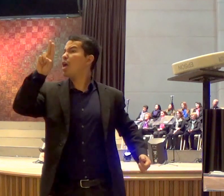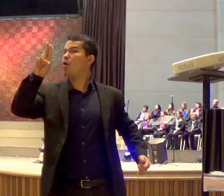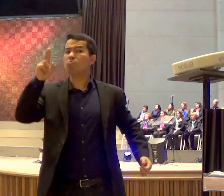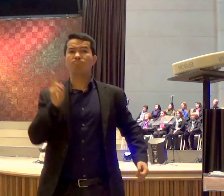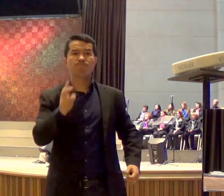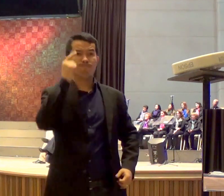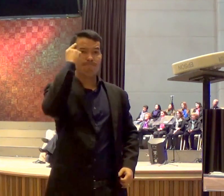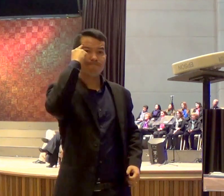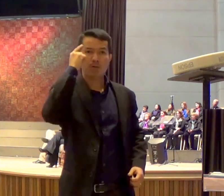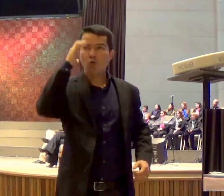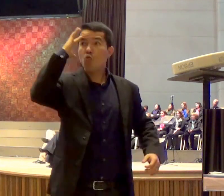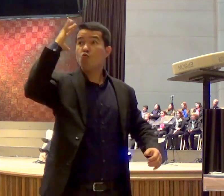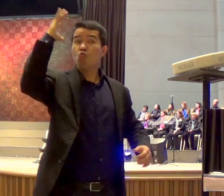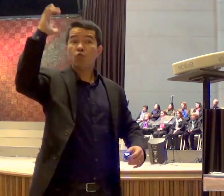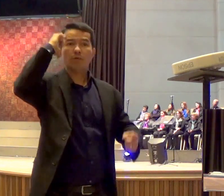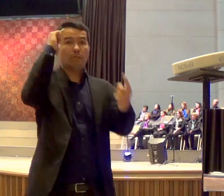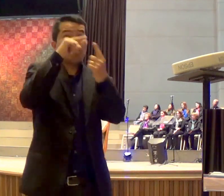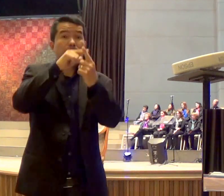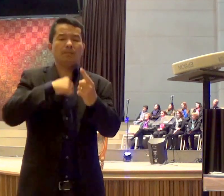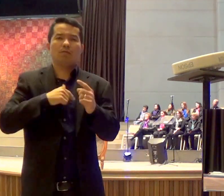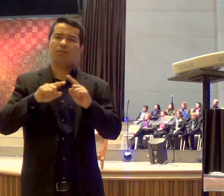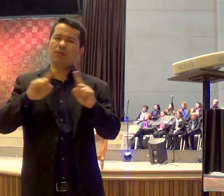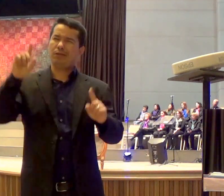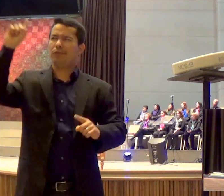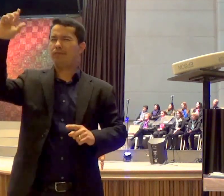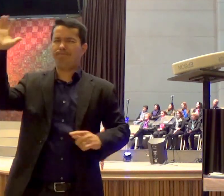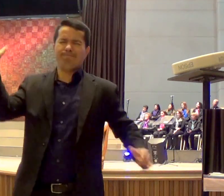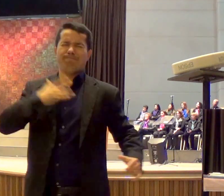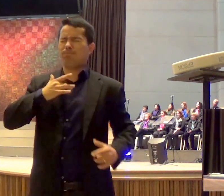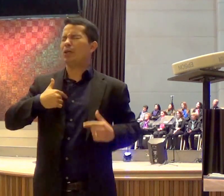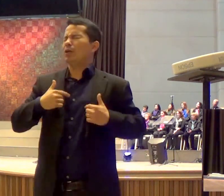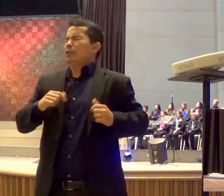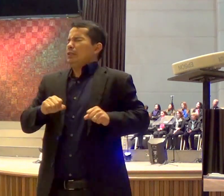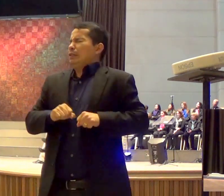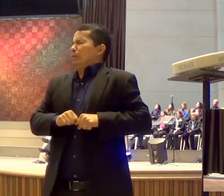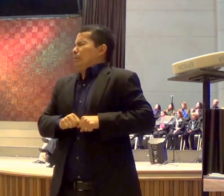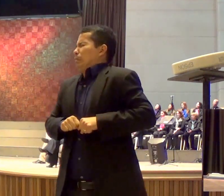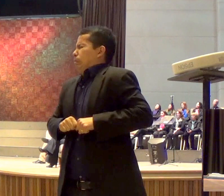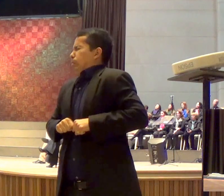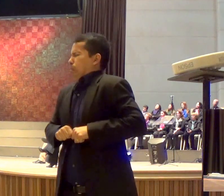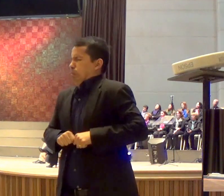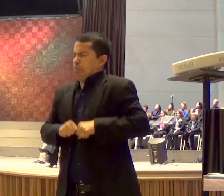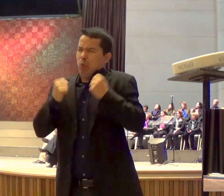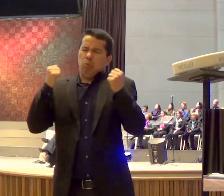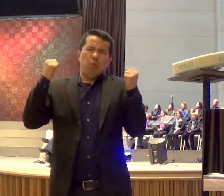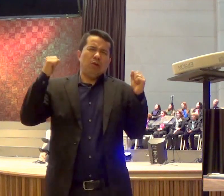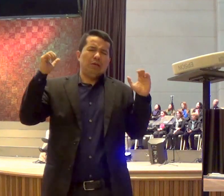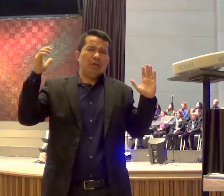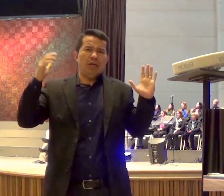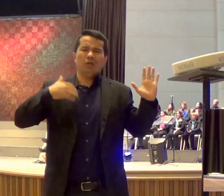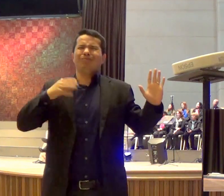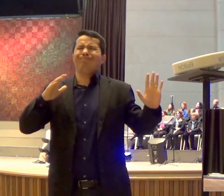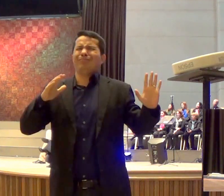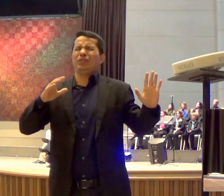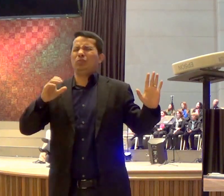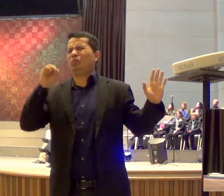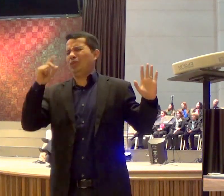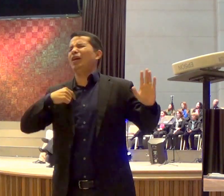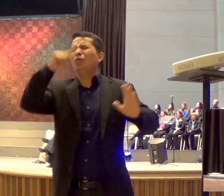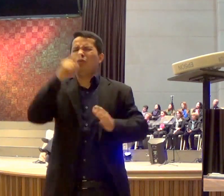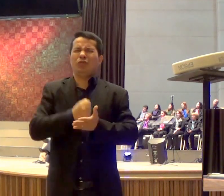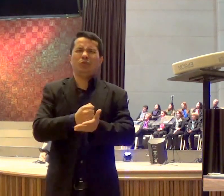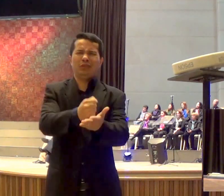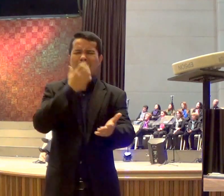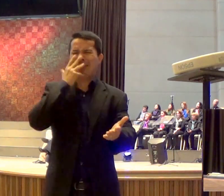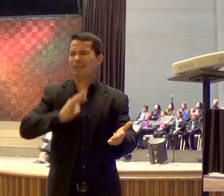e Deus quebrou tudo isso na minha vida e eu resolvi e montei Criei um projeto chamado Novos Sonhos